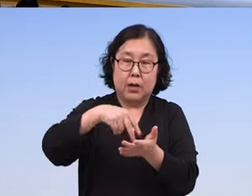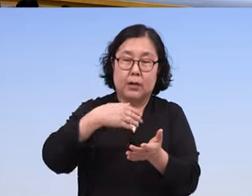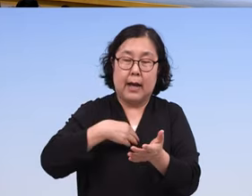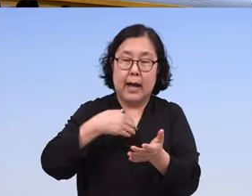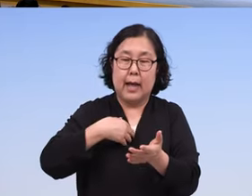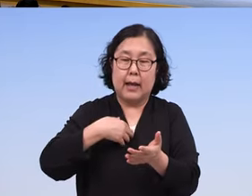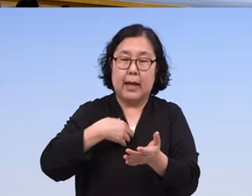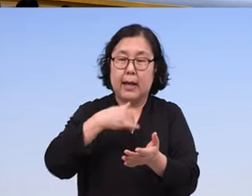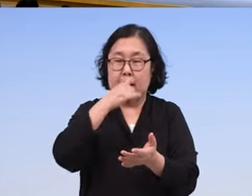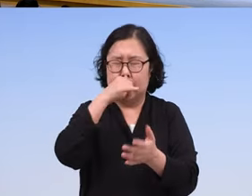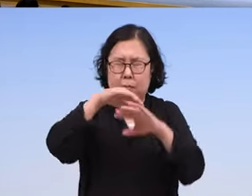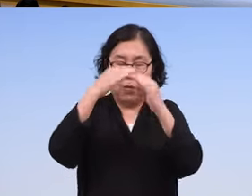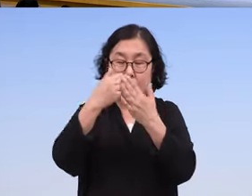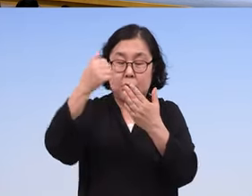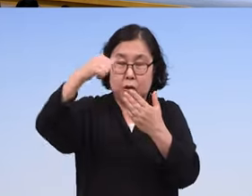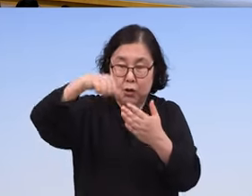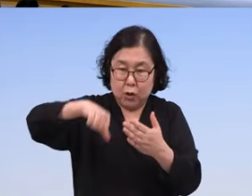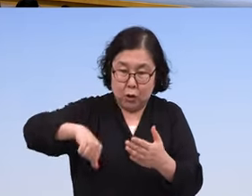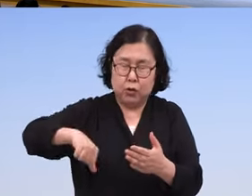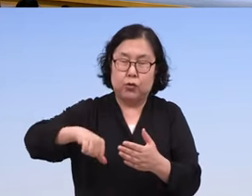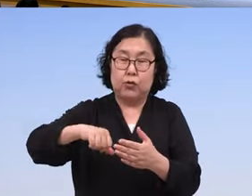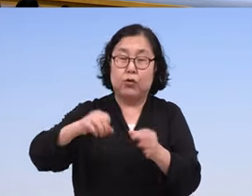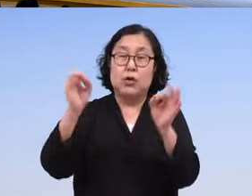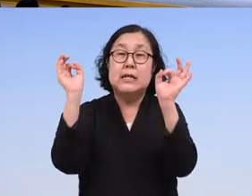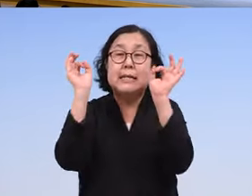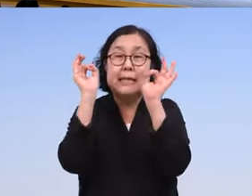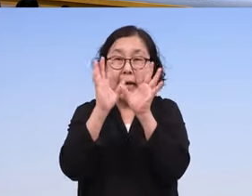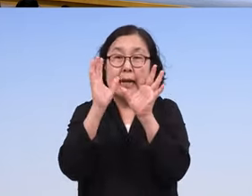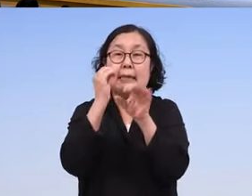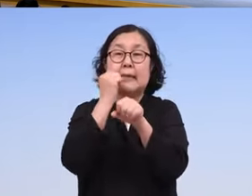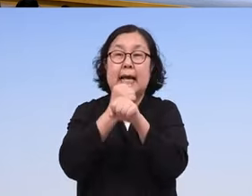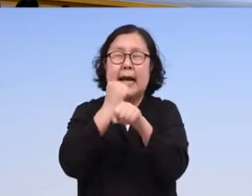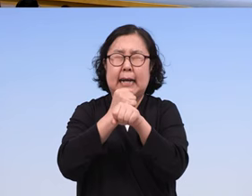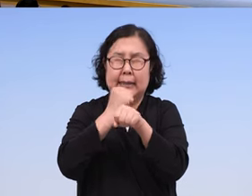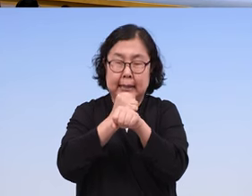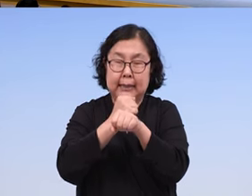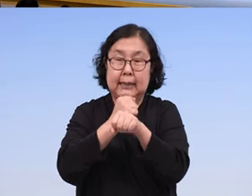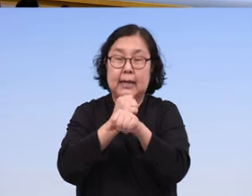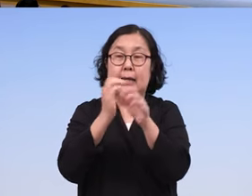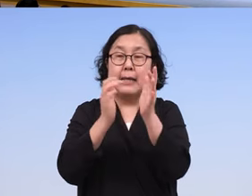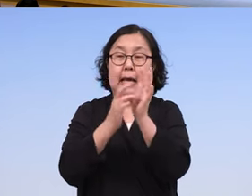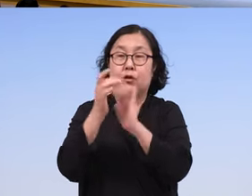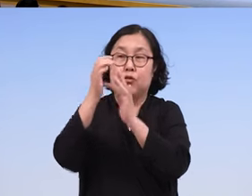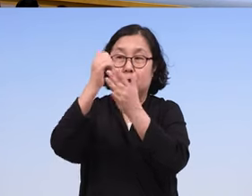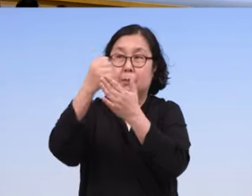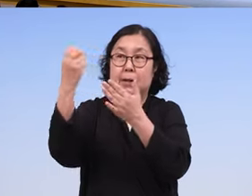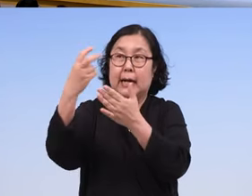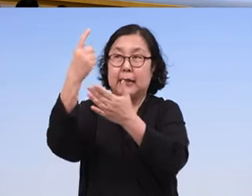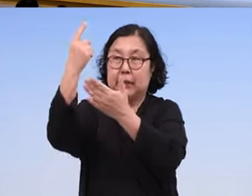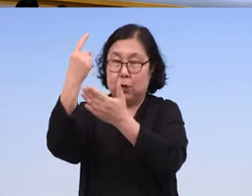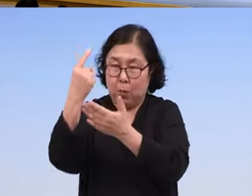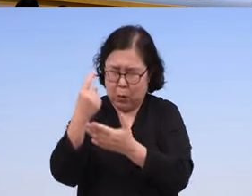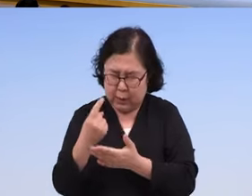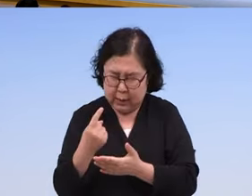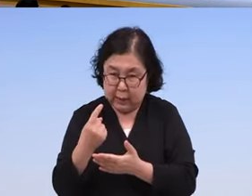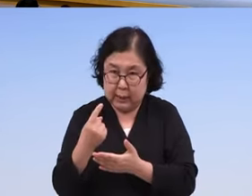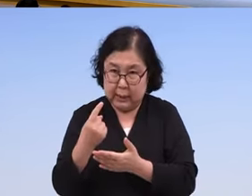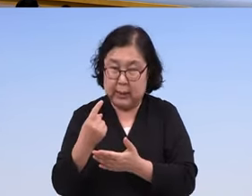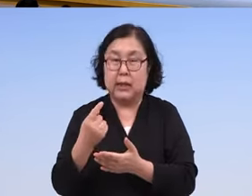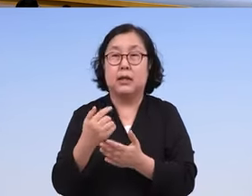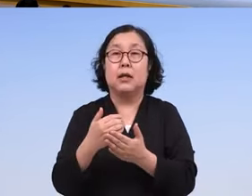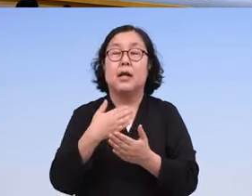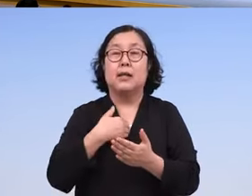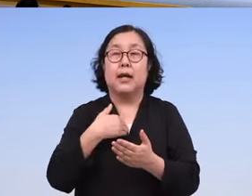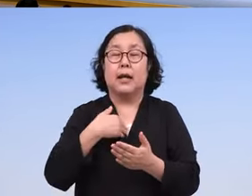제거하신 바로 그분이 심판자로서 하늘로부터 오시기를 머리 들어 기다립니다. 그 이승호 목사님의